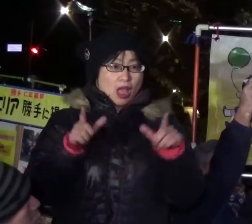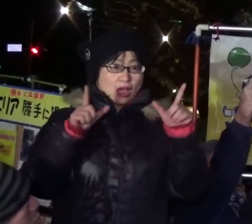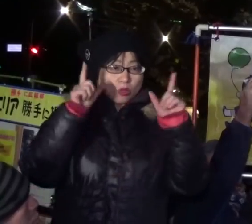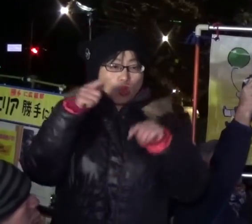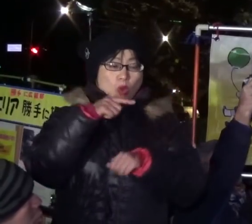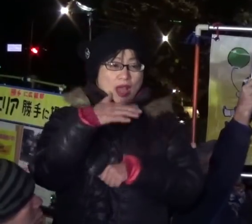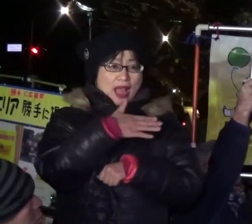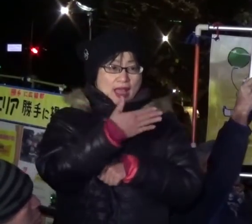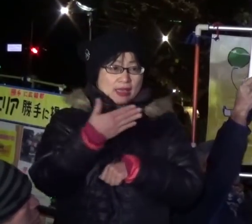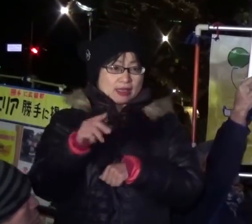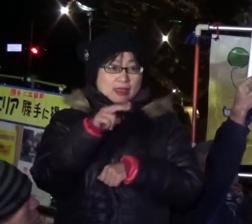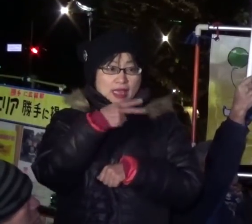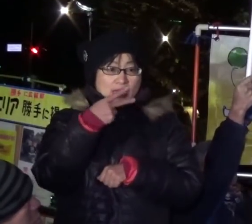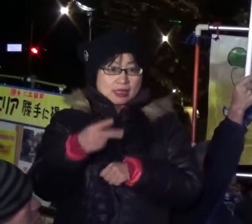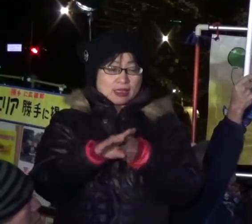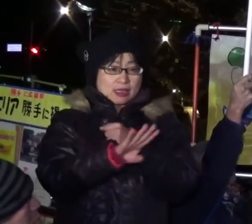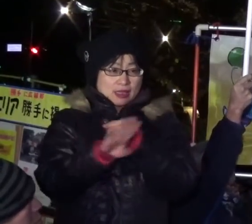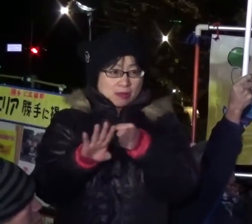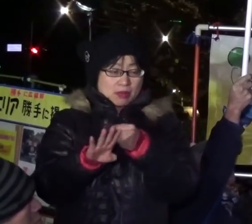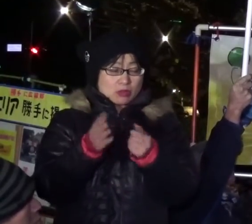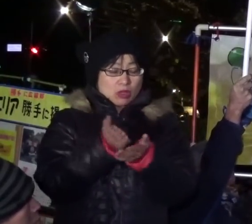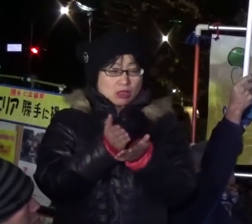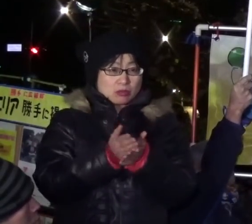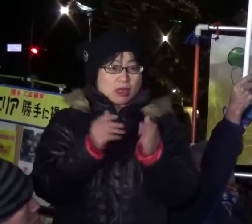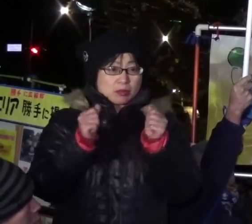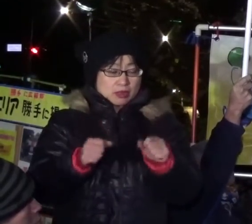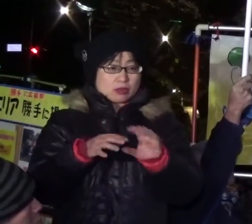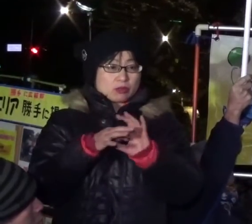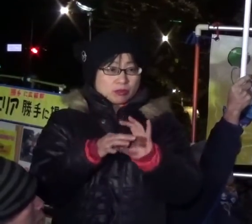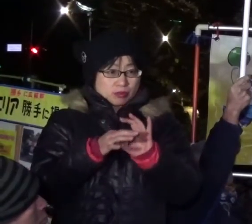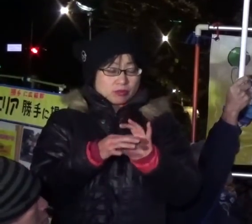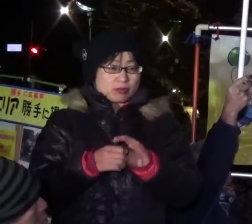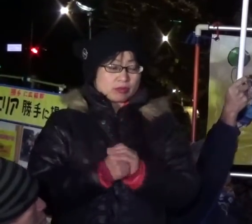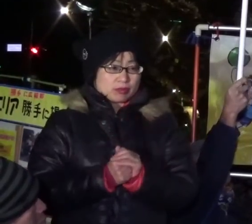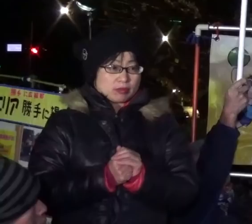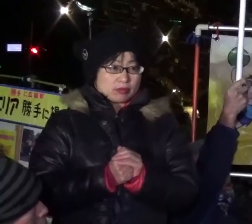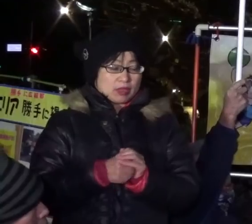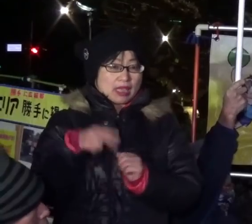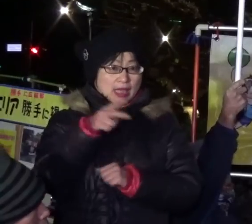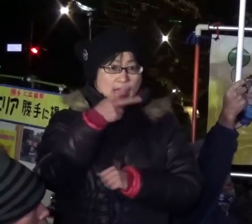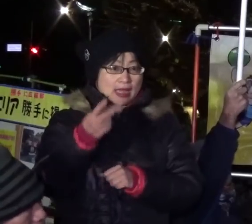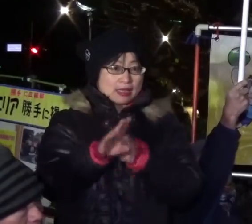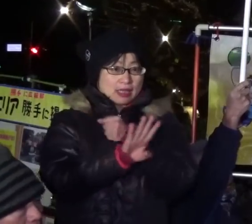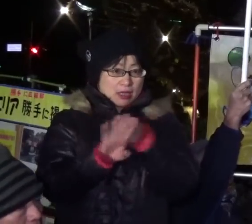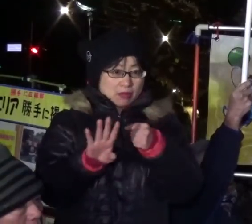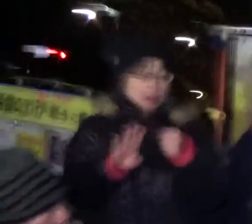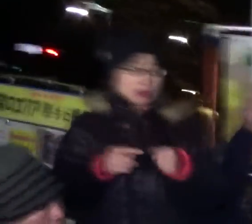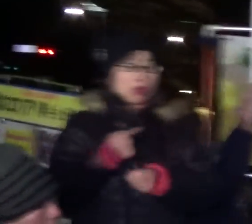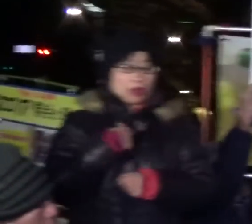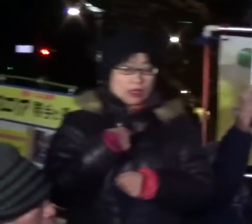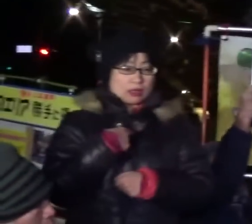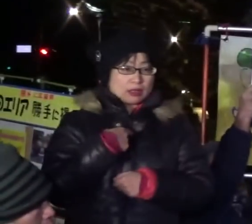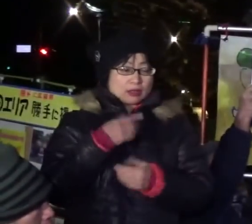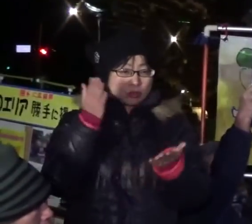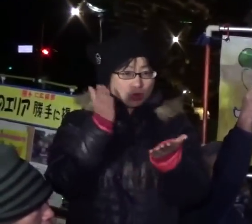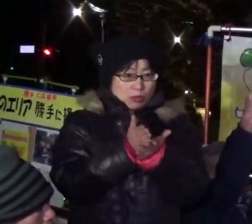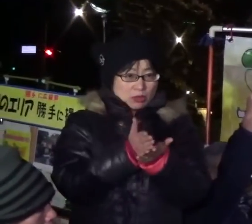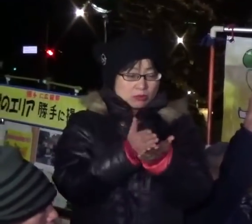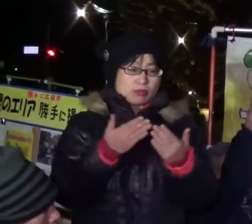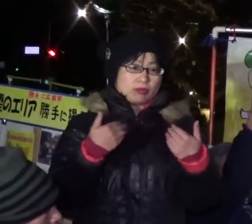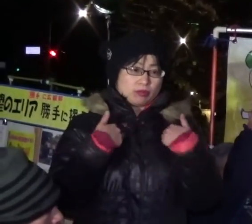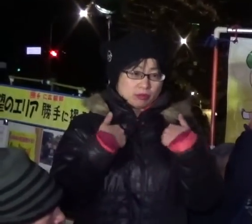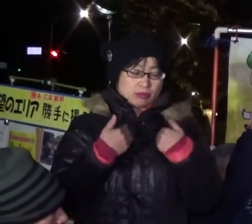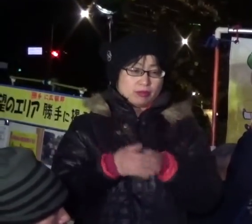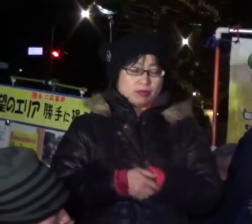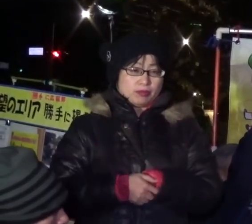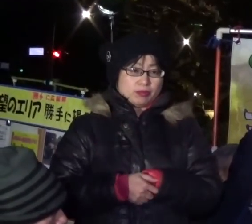発の話がありましたが、ちょっとまずそれに関連してですね、東海第二原発本当に私たち何とかして止めなければいけない、